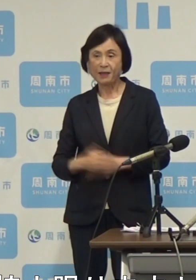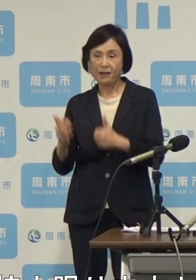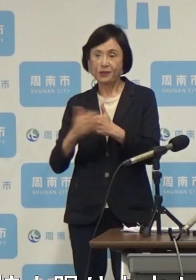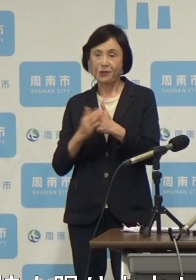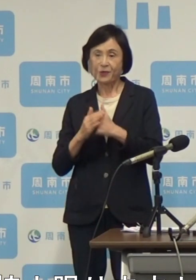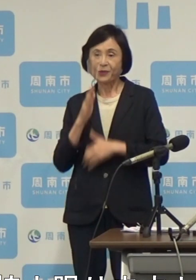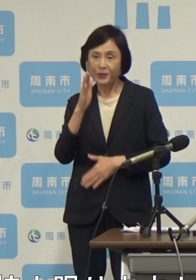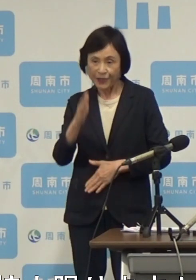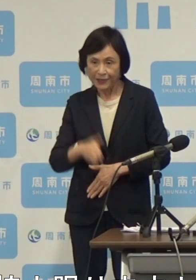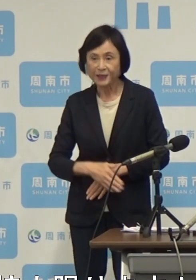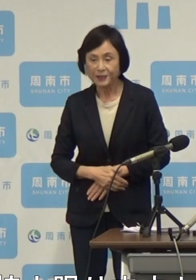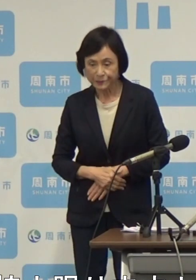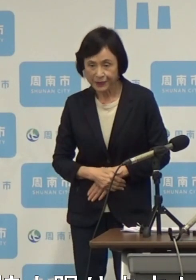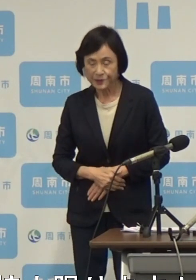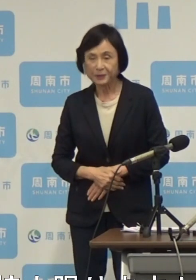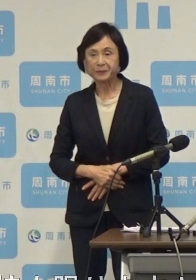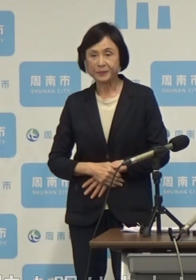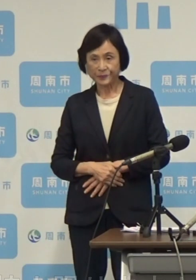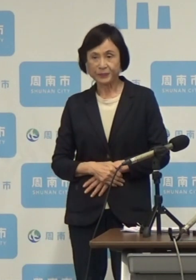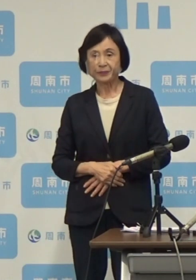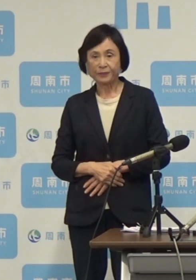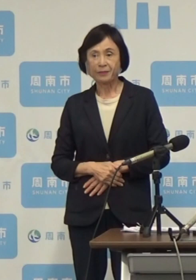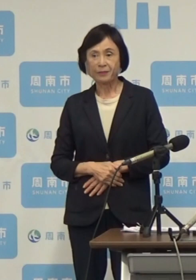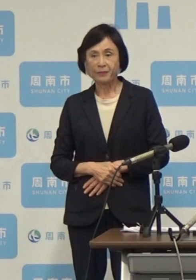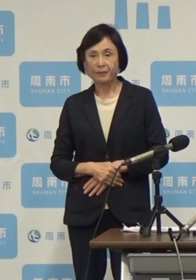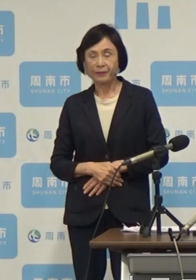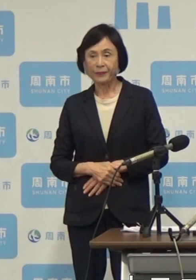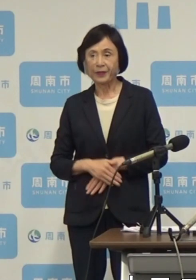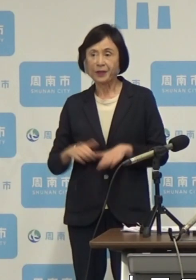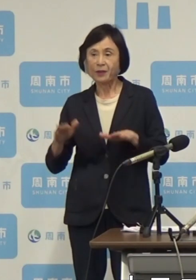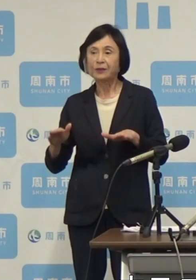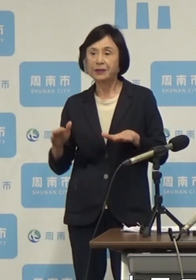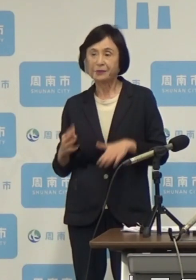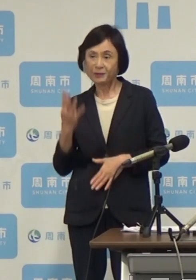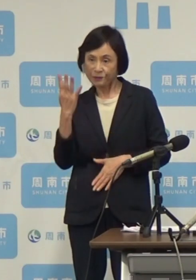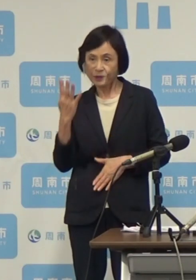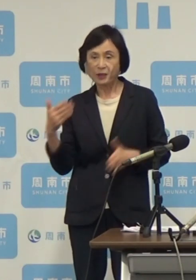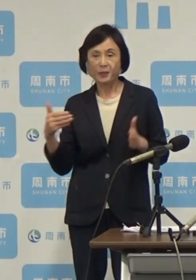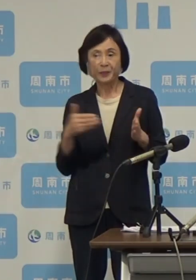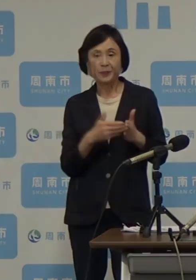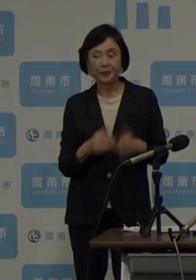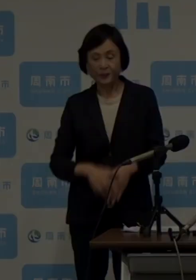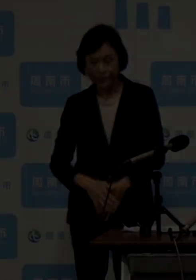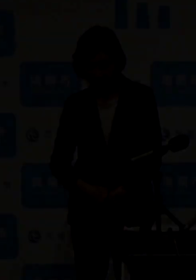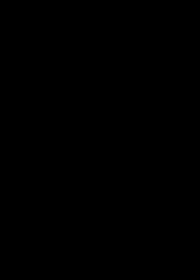力賜りますようよろしくお願いいたします。本日この4点でございます。